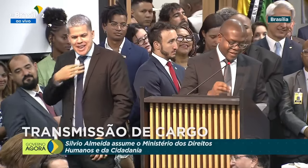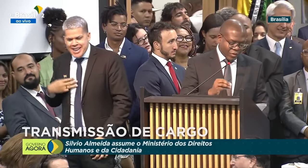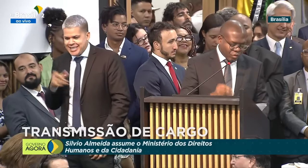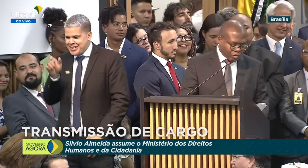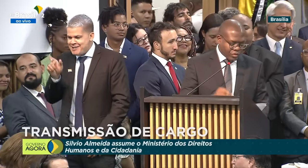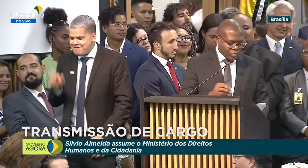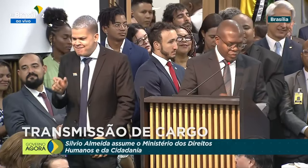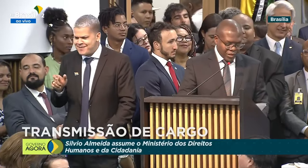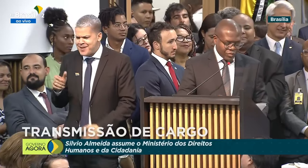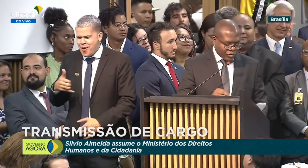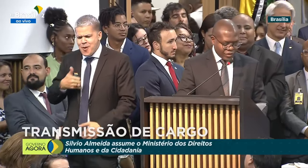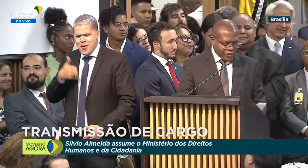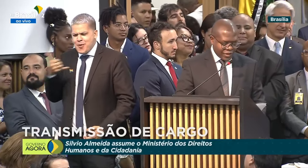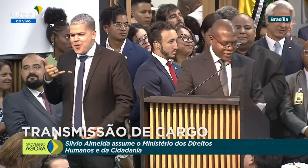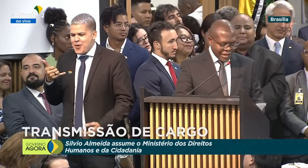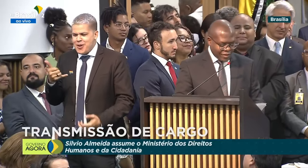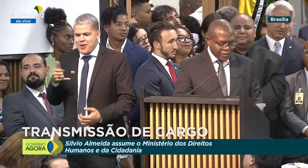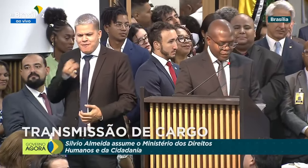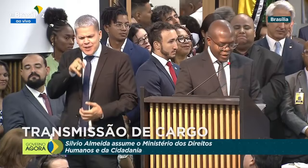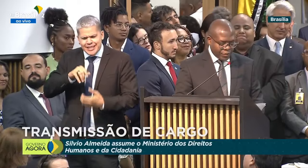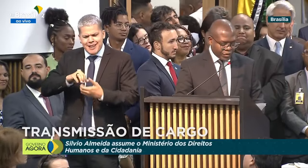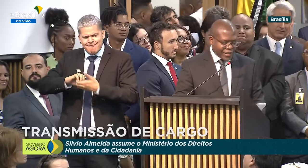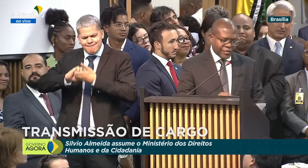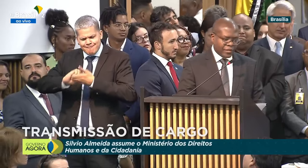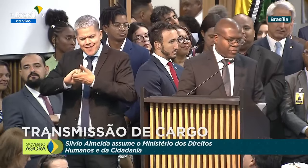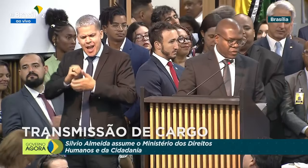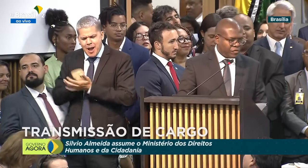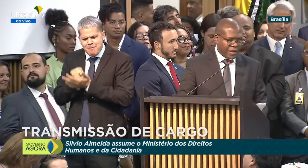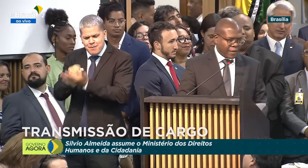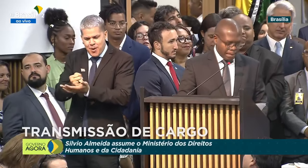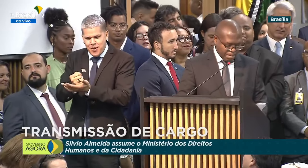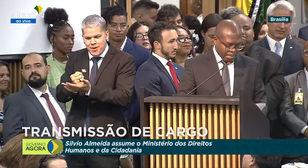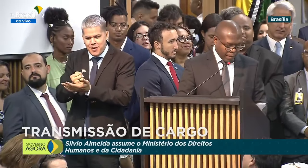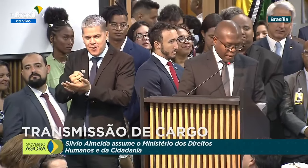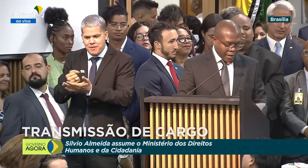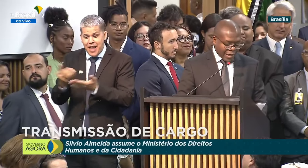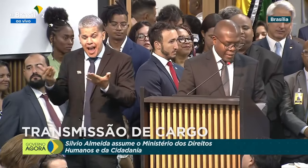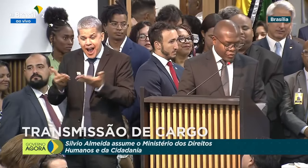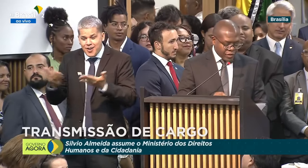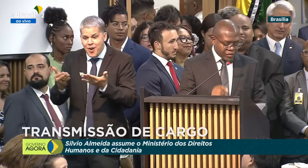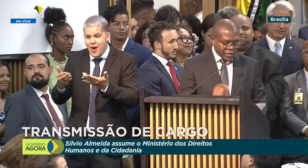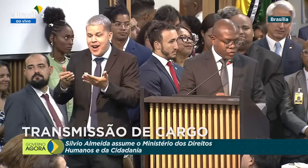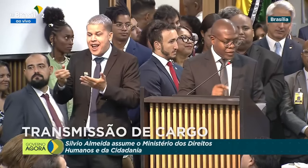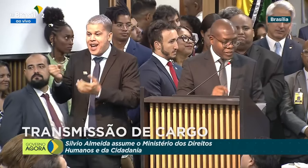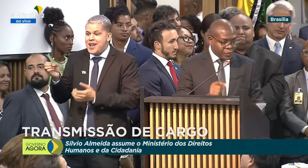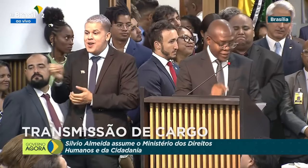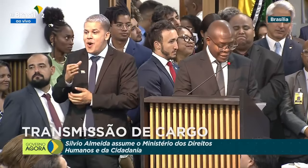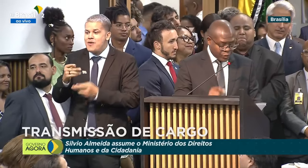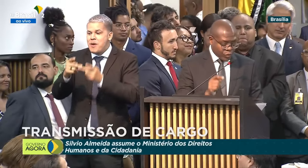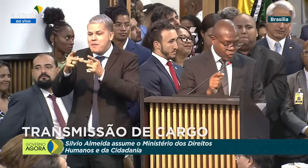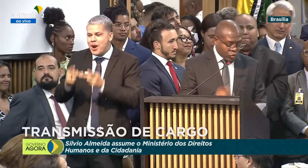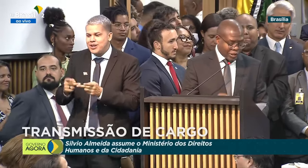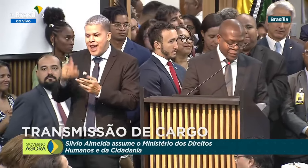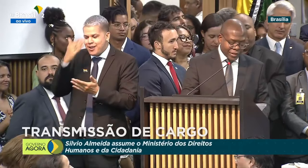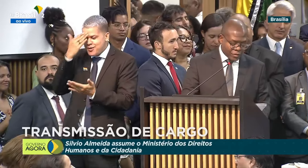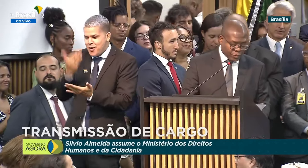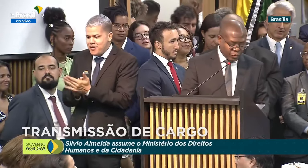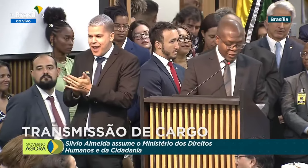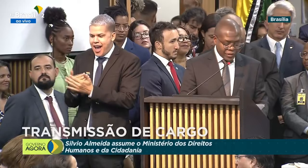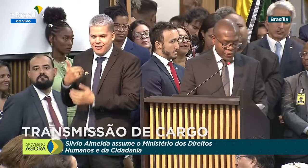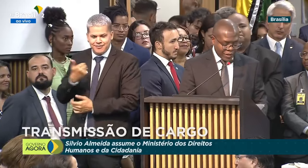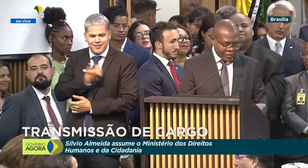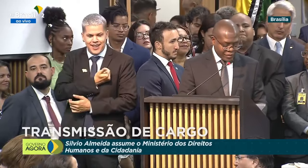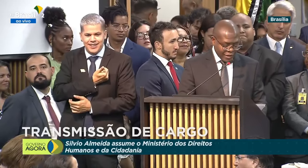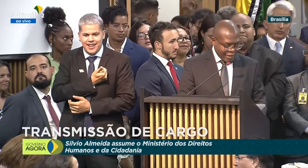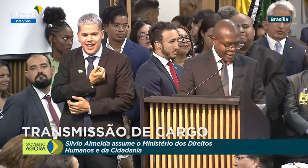que conte comigo e com esse Ministério para o projeto que ele foi confiado queremos ver os direitos humanos respeitados por toda a